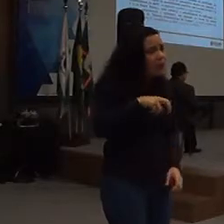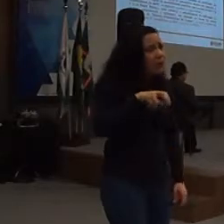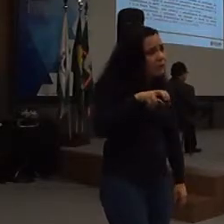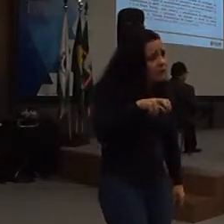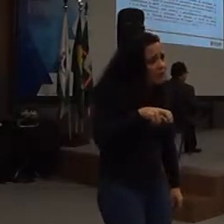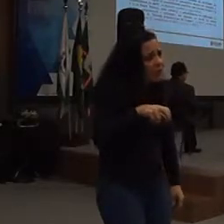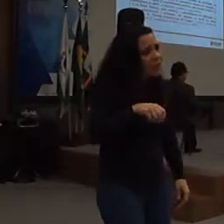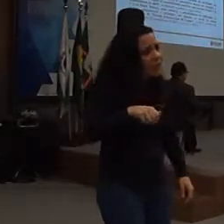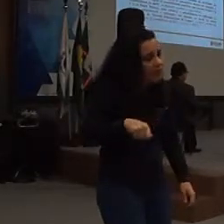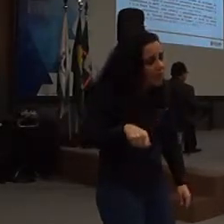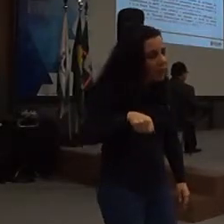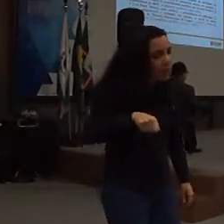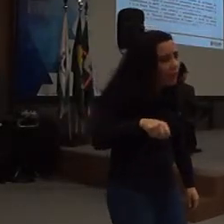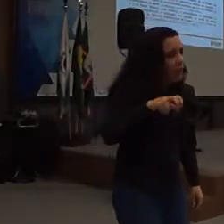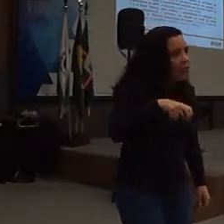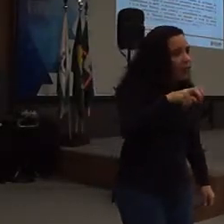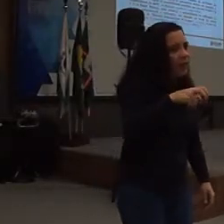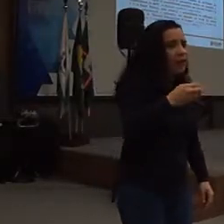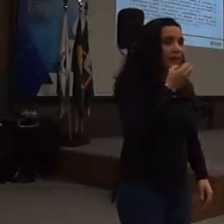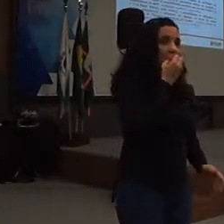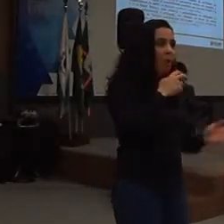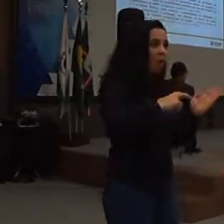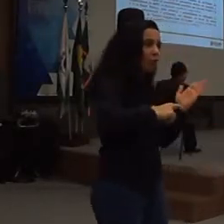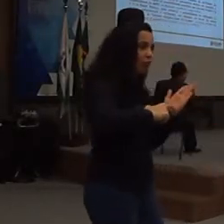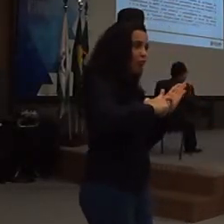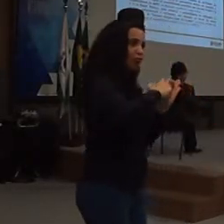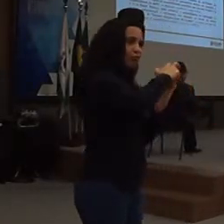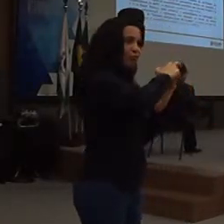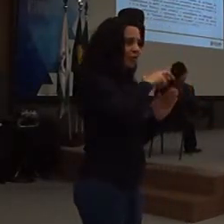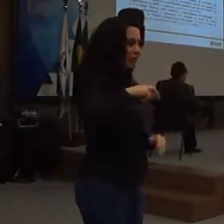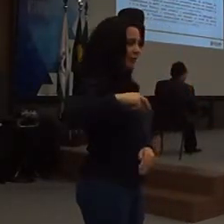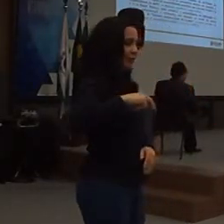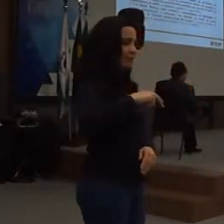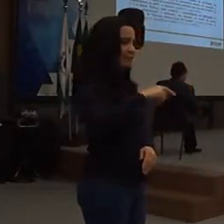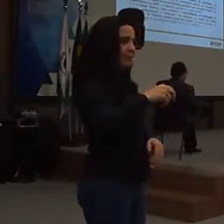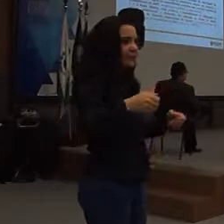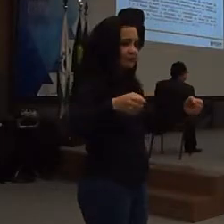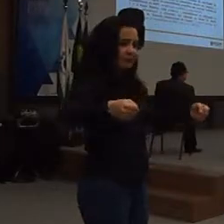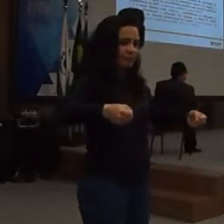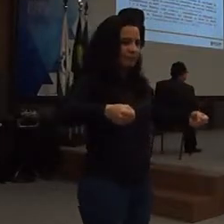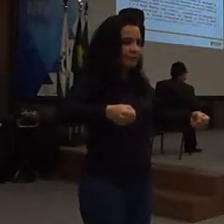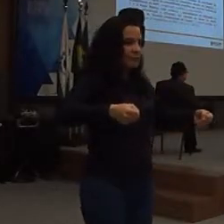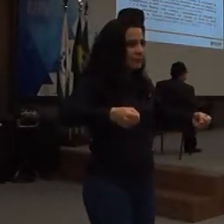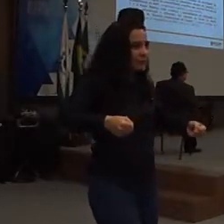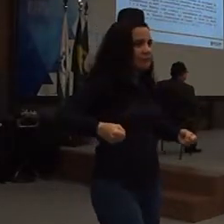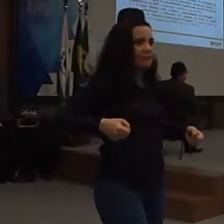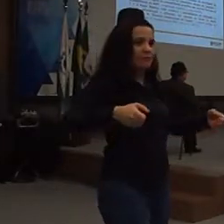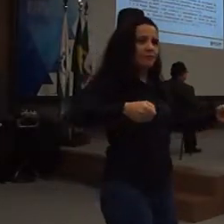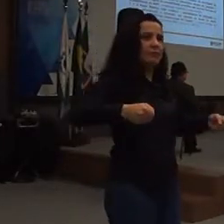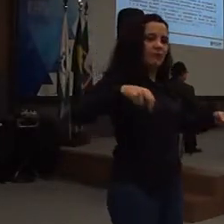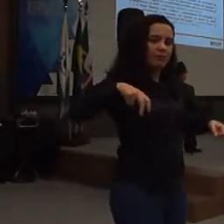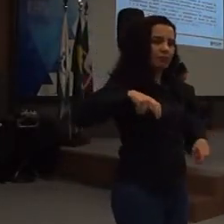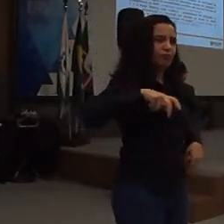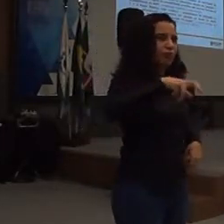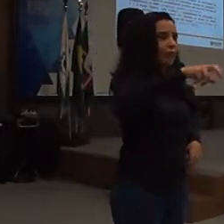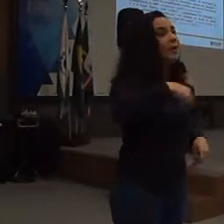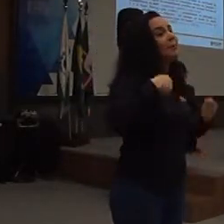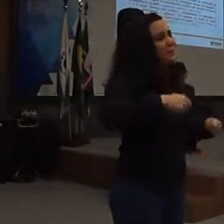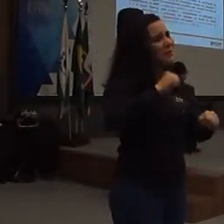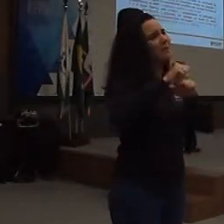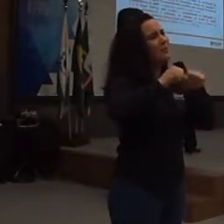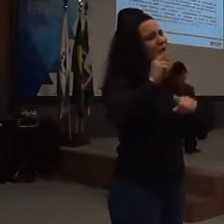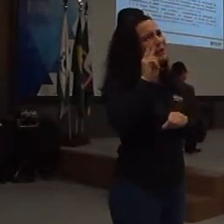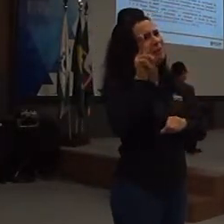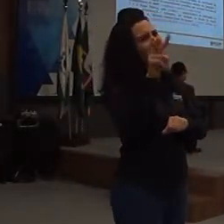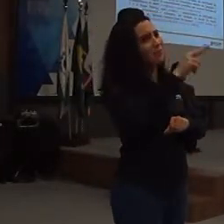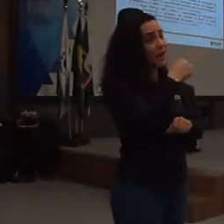são pessoas dentro de redomas. Então tem que tomar cuidado. Precisamos mudar. E eu